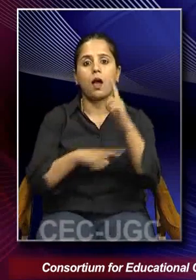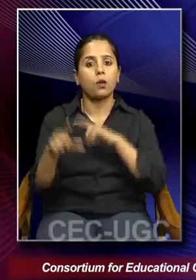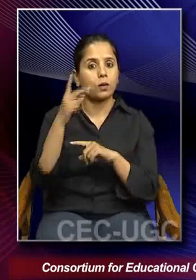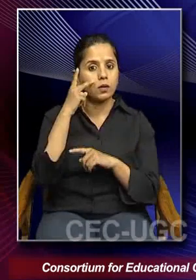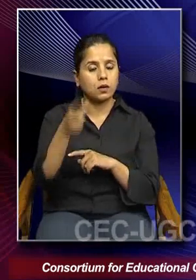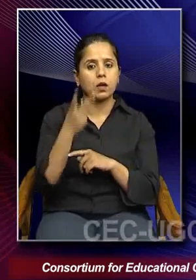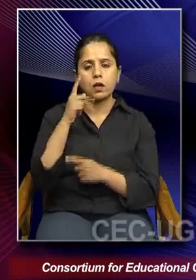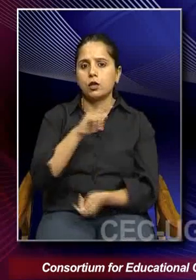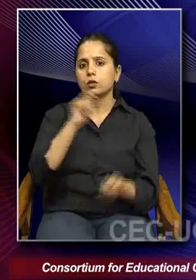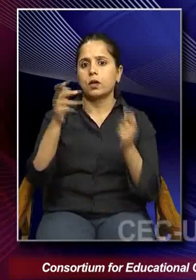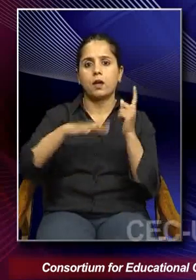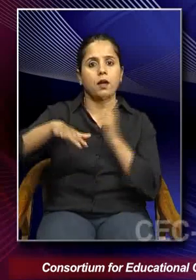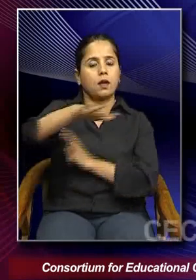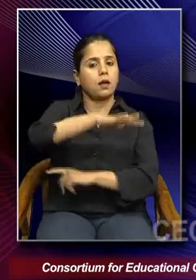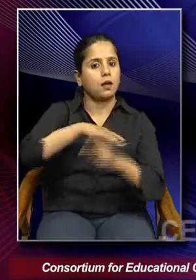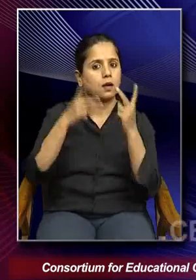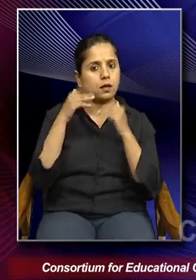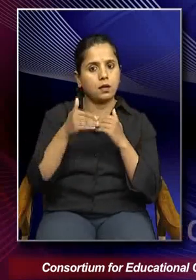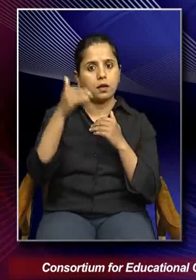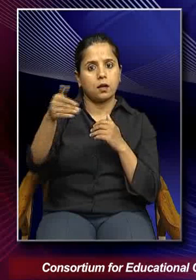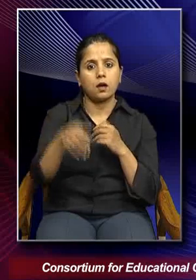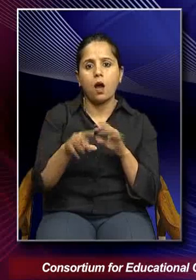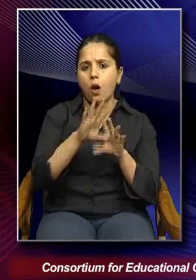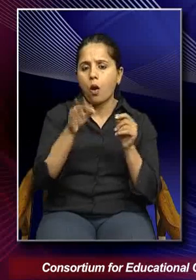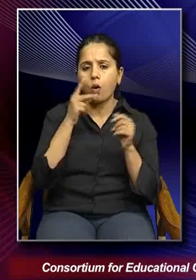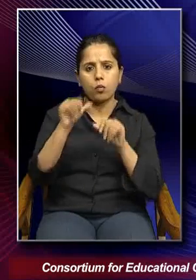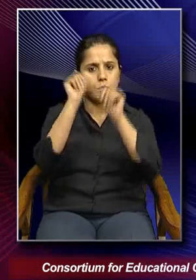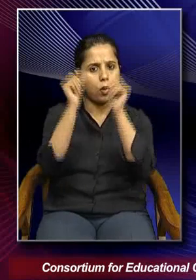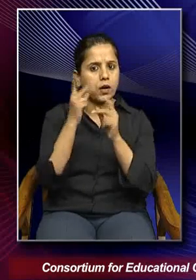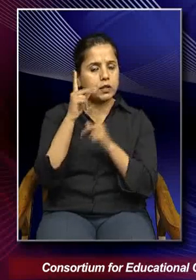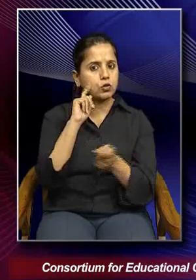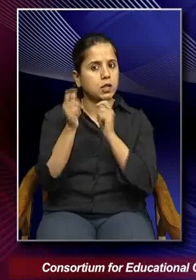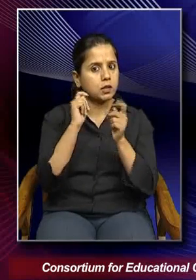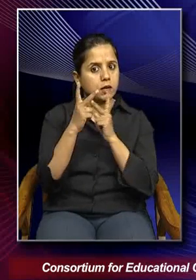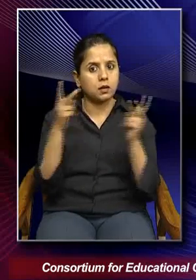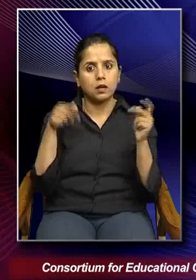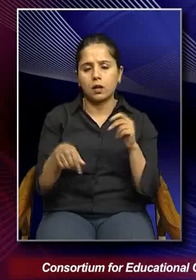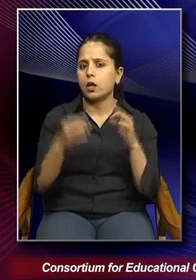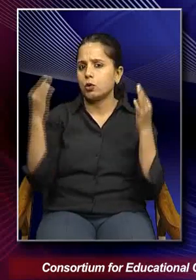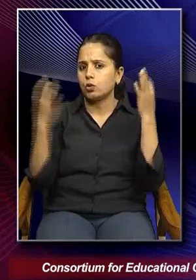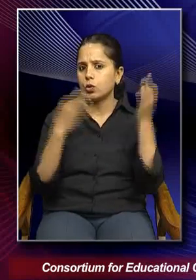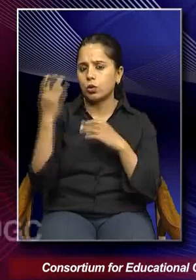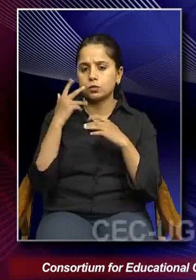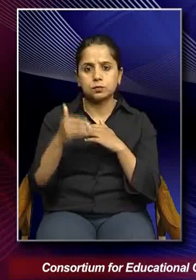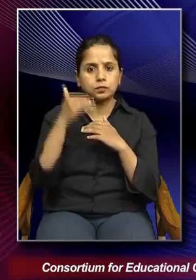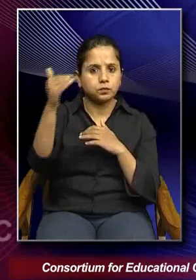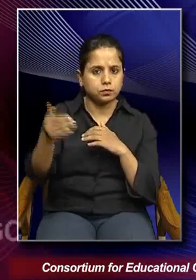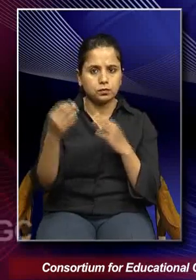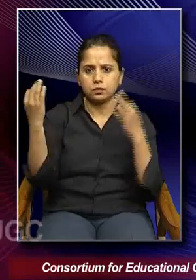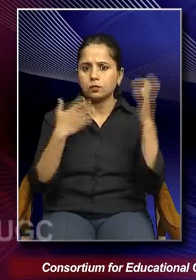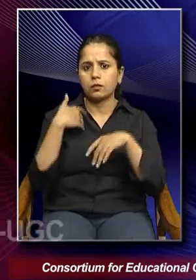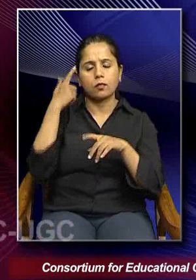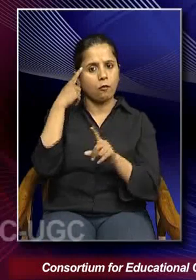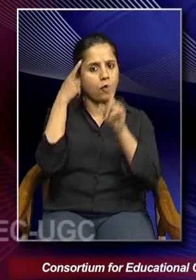बदलते रूप पर बदलते प्रति पर नए बिंदुओं पर नए उपमानों